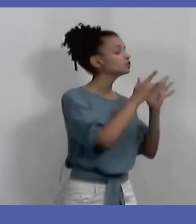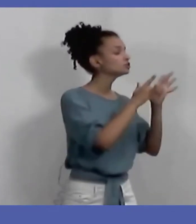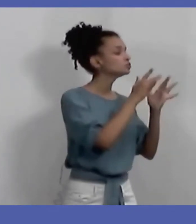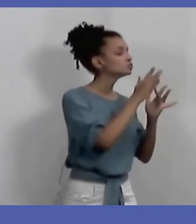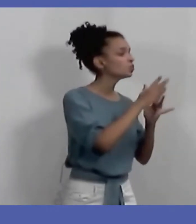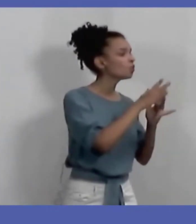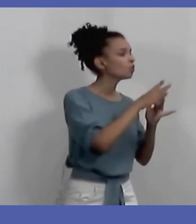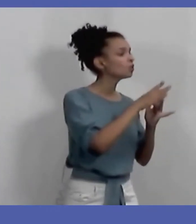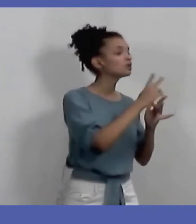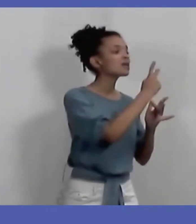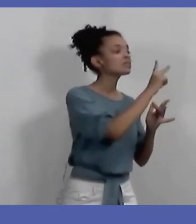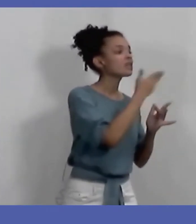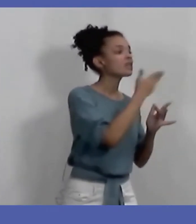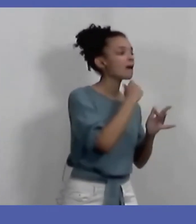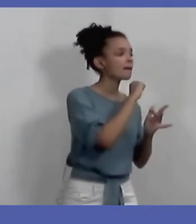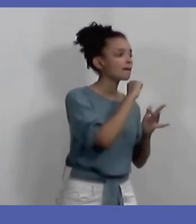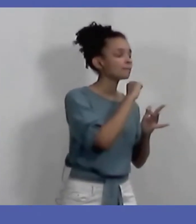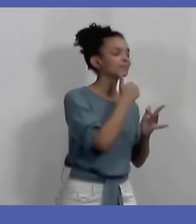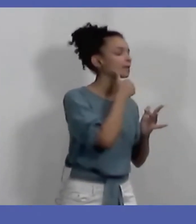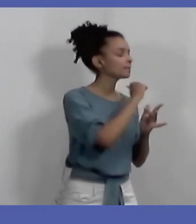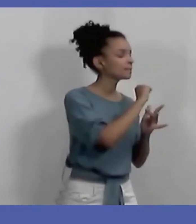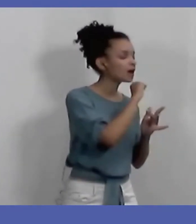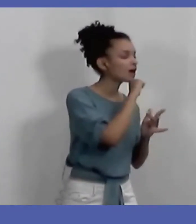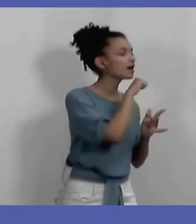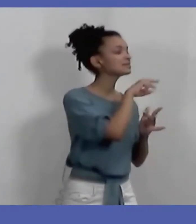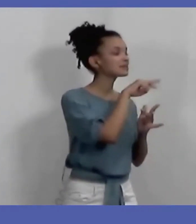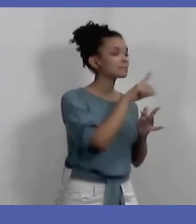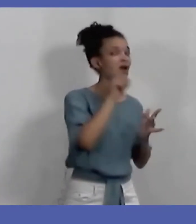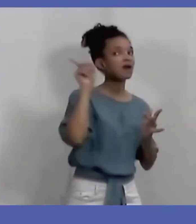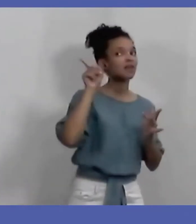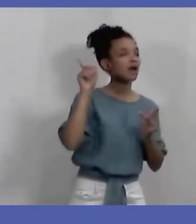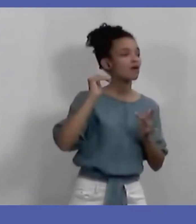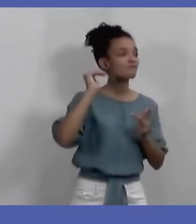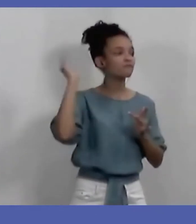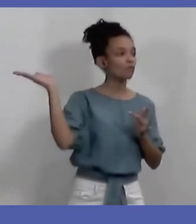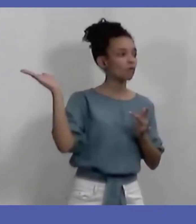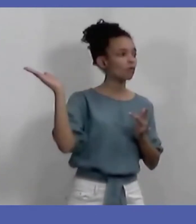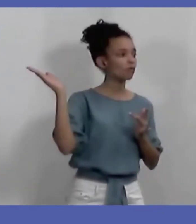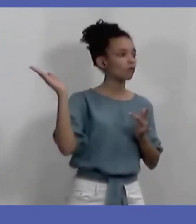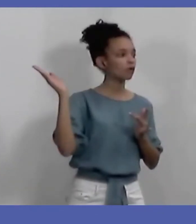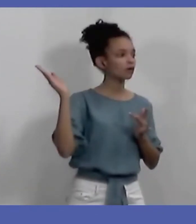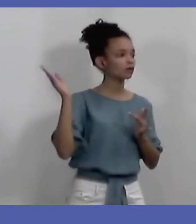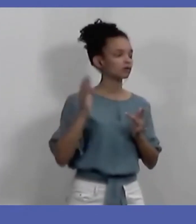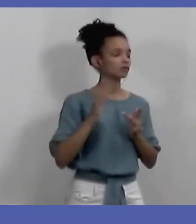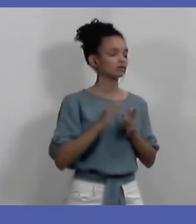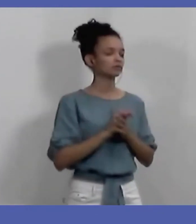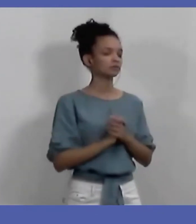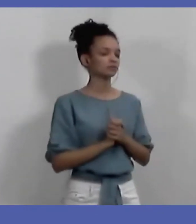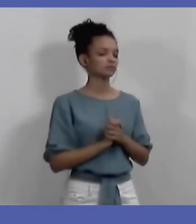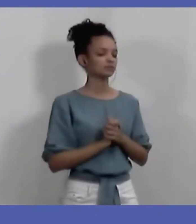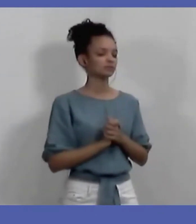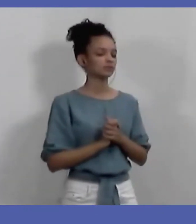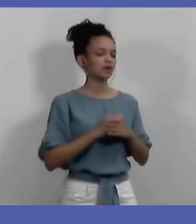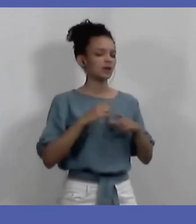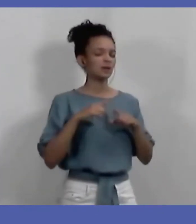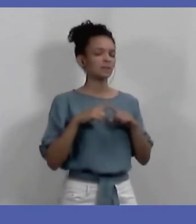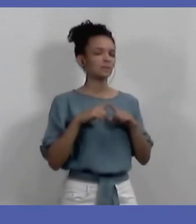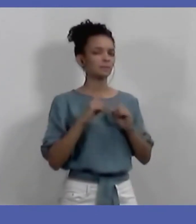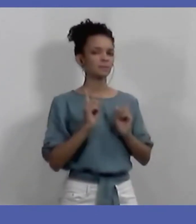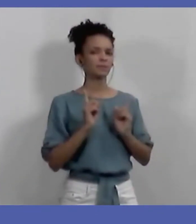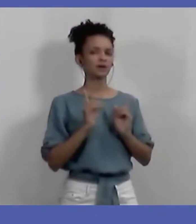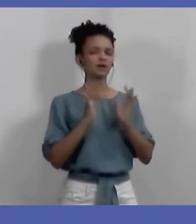família, não é nada disso. Mas principalmente, o Senhor estava focado em